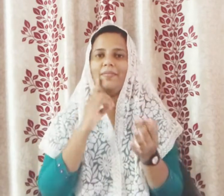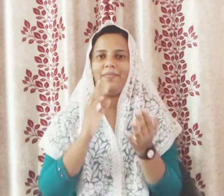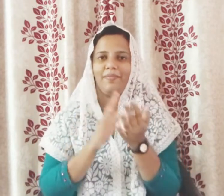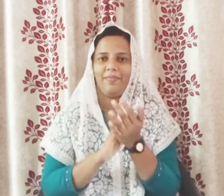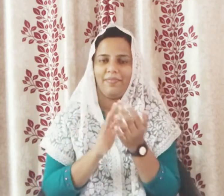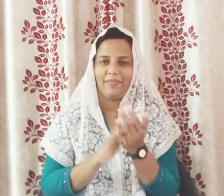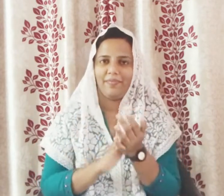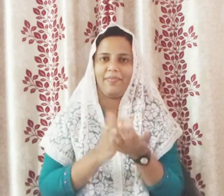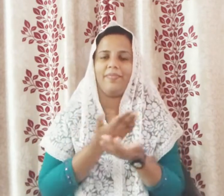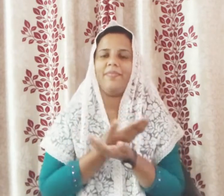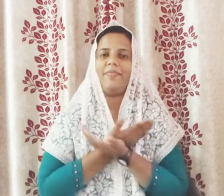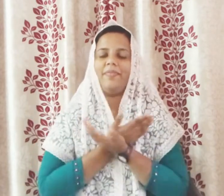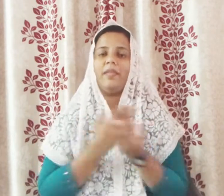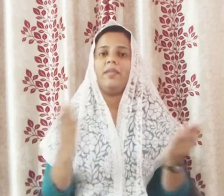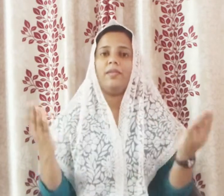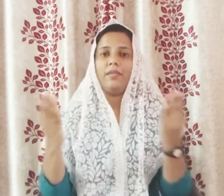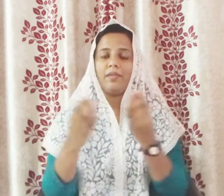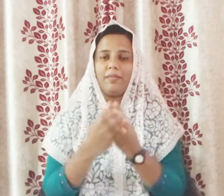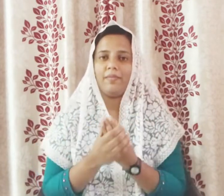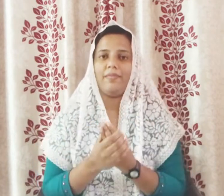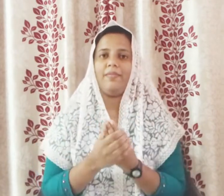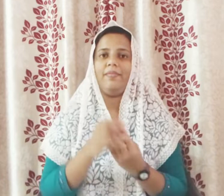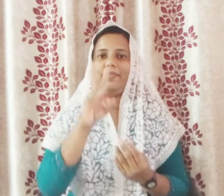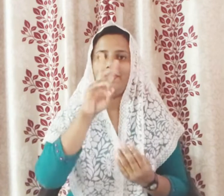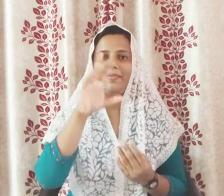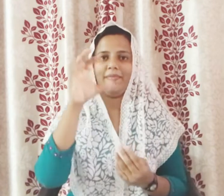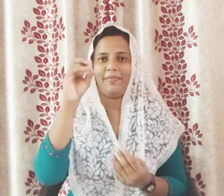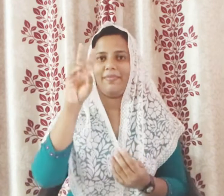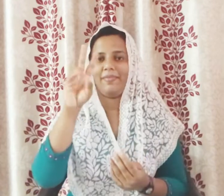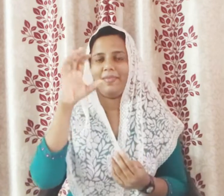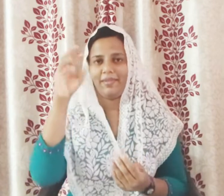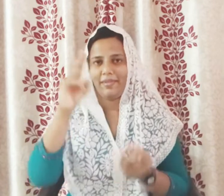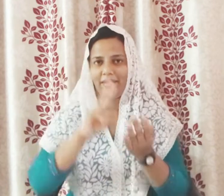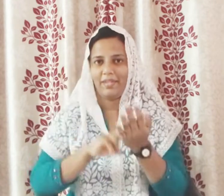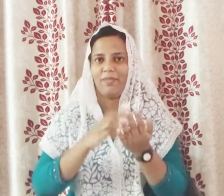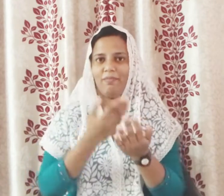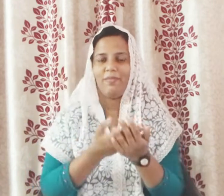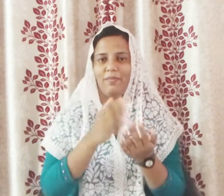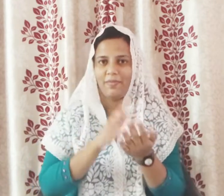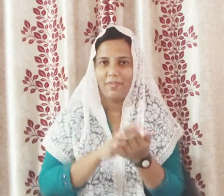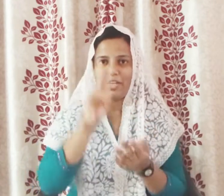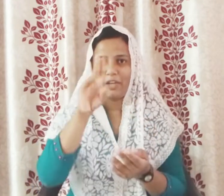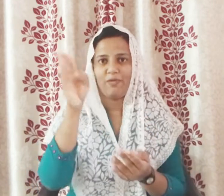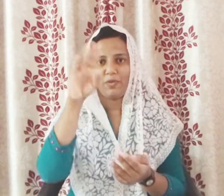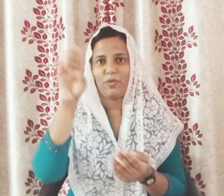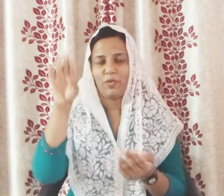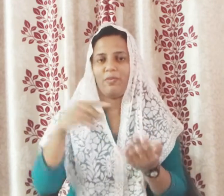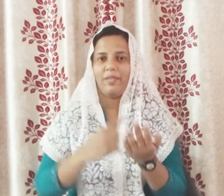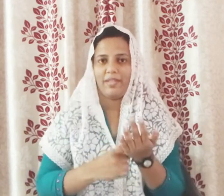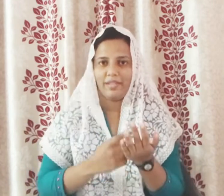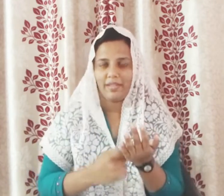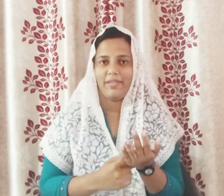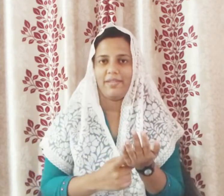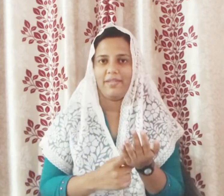പ്രഭാതത്തിൽ വാഴ്ത്തപ്പെടുമാറാകട്ടെ. പ്രിയപ്പെട്ട ദൈവമക്കളെ, നമുക്കൊരുമിച്ച് 2020 നവംബർ മാസം 29-ാം തീയതി